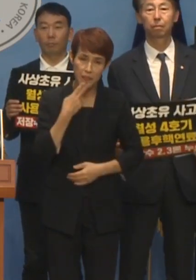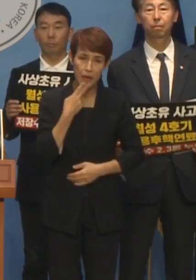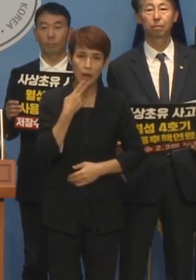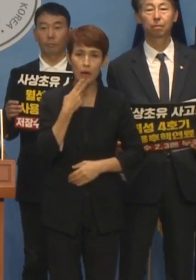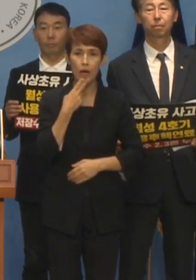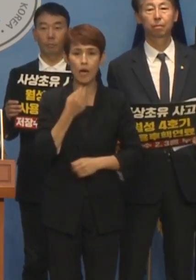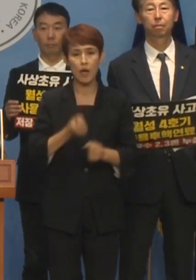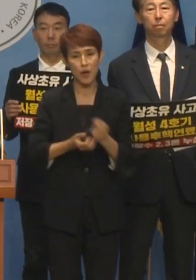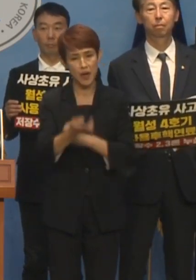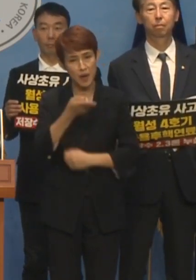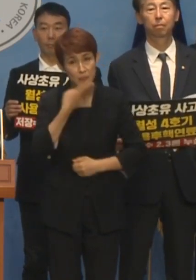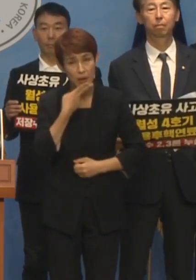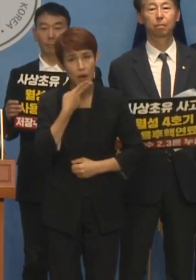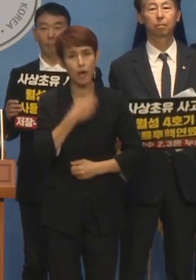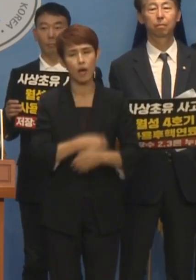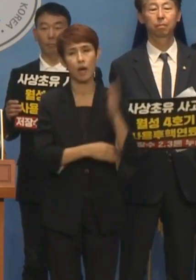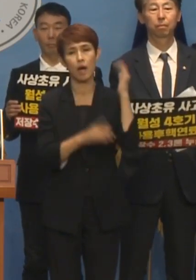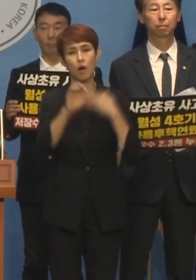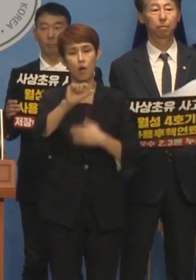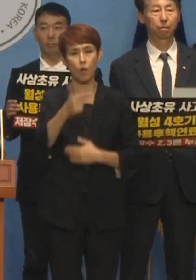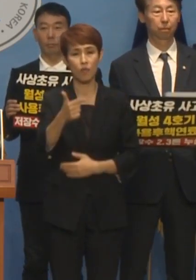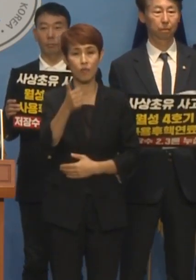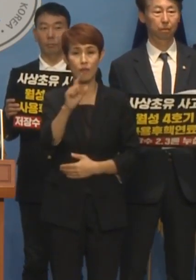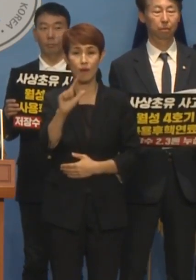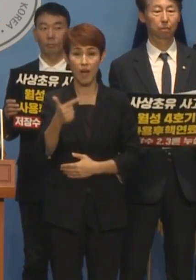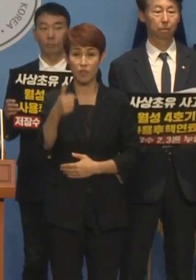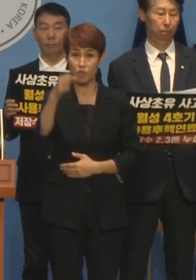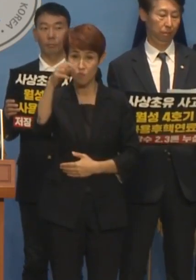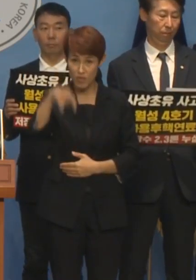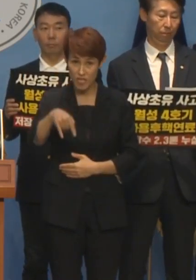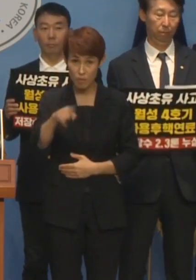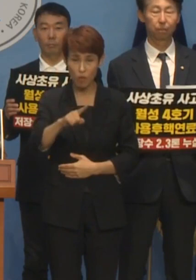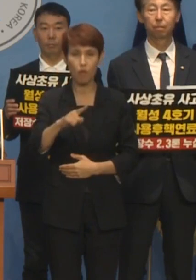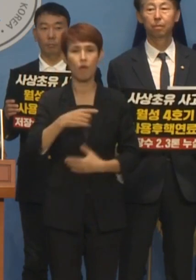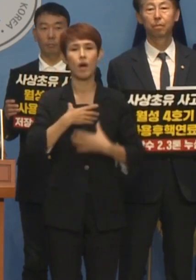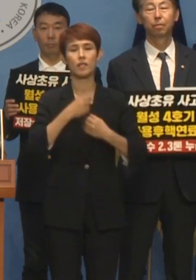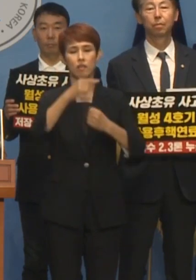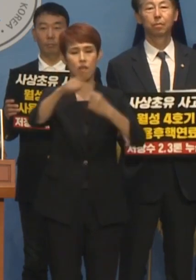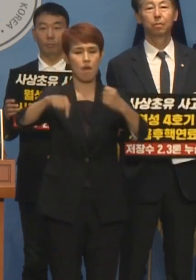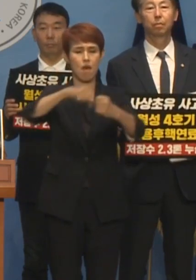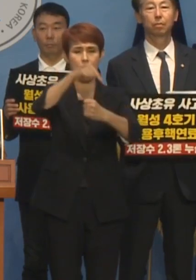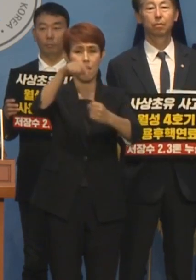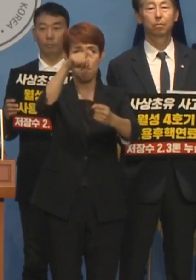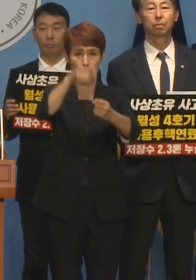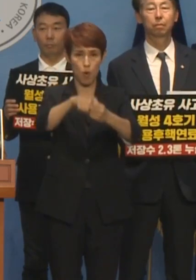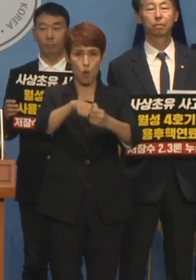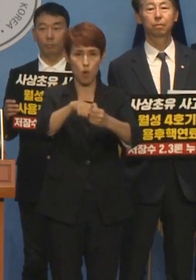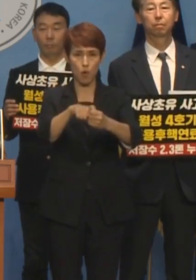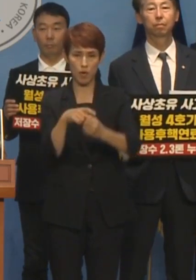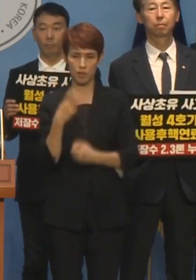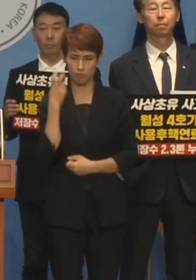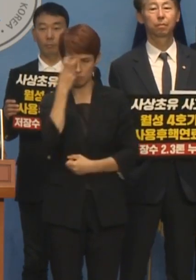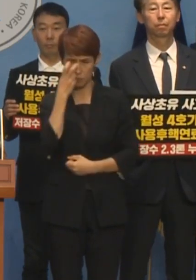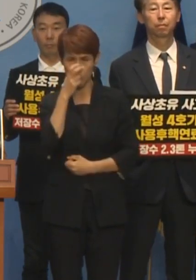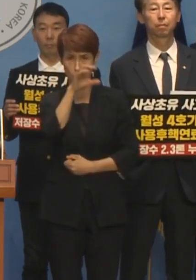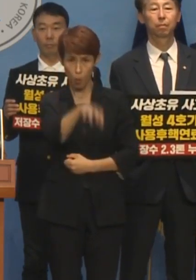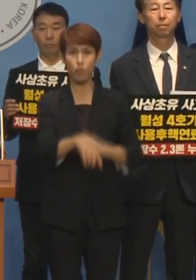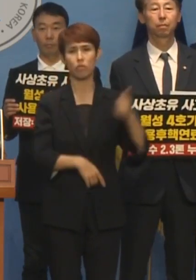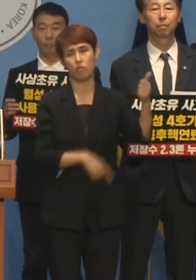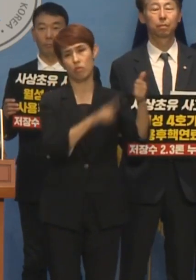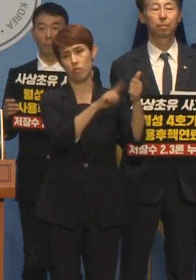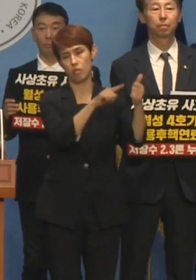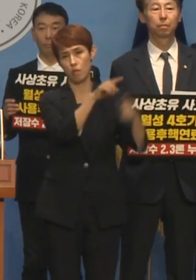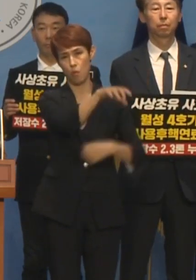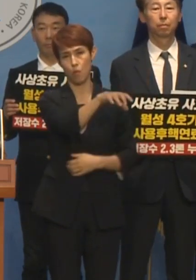나와요. 원안위가 어떤 곳이냐면 어쨌든 안전한 핵발전소를 돌리기 위해서 규제를 하고 감시하는 곳인데